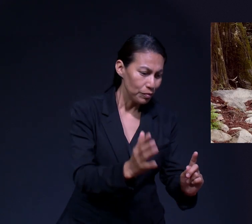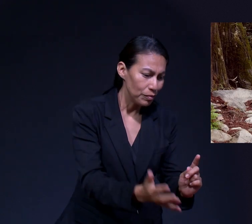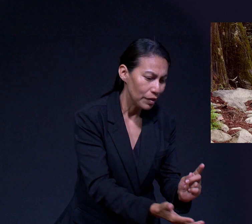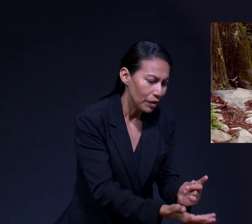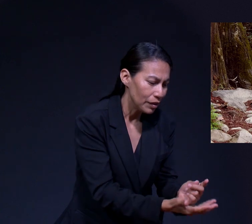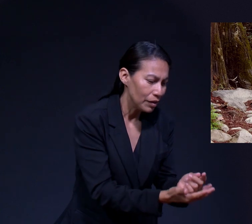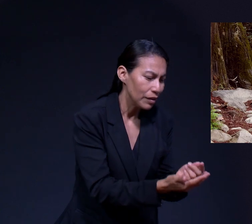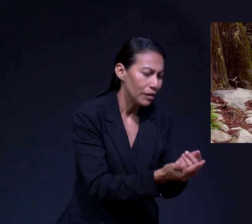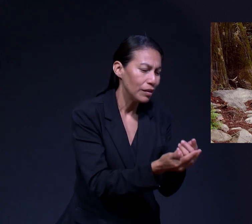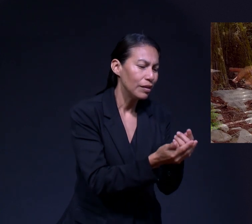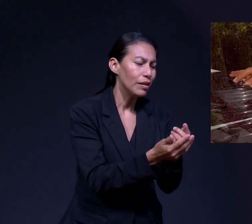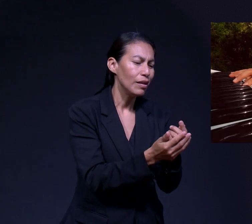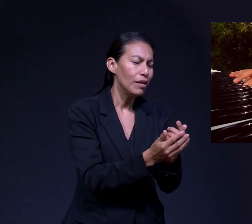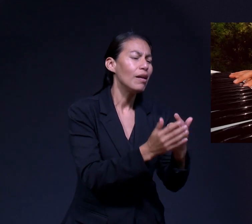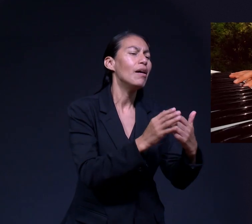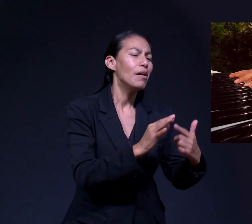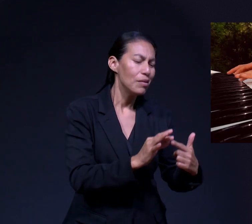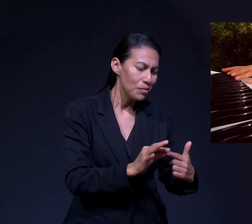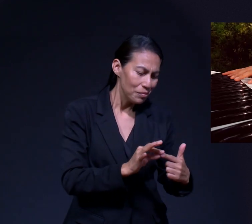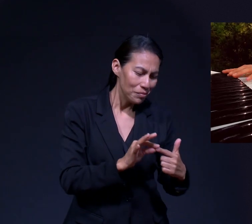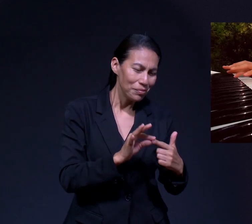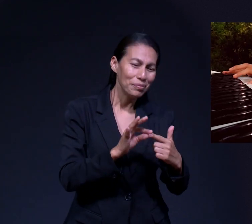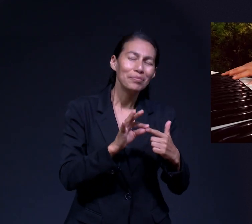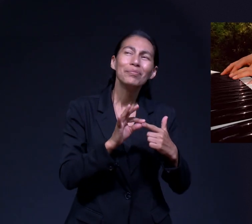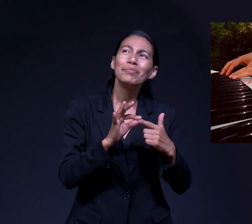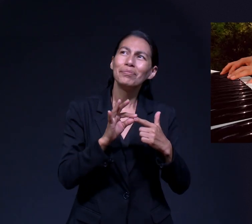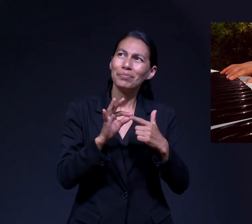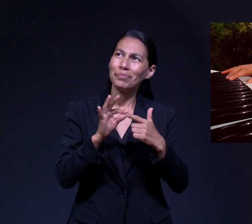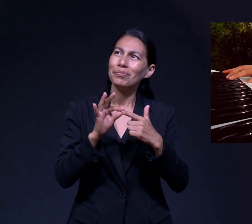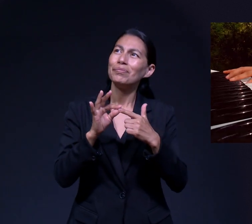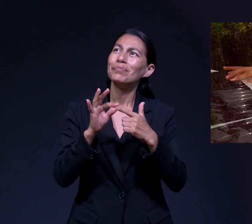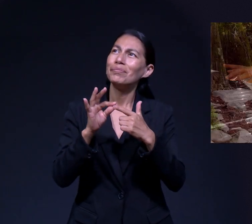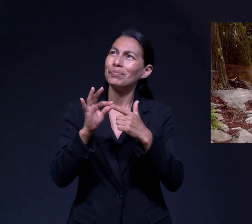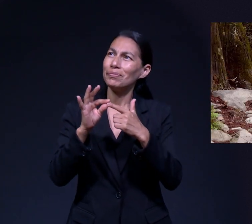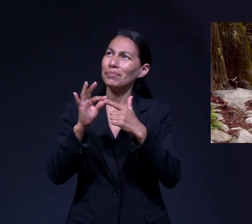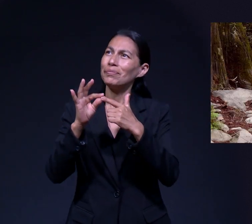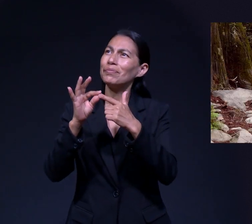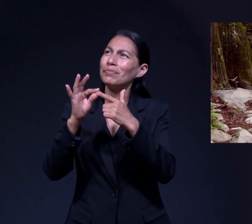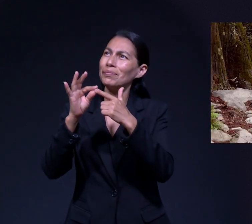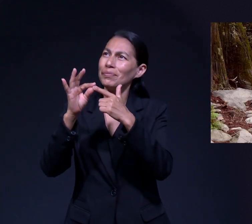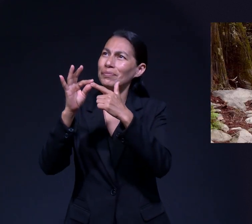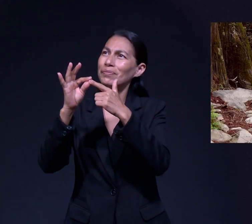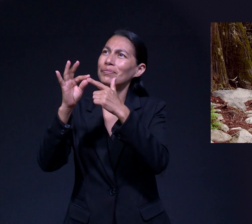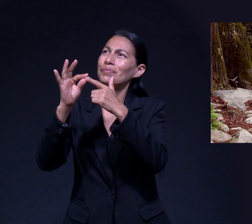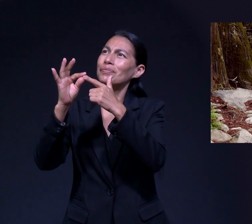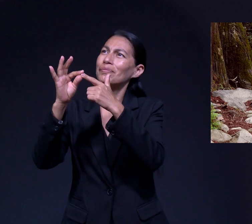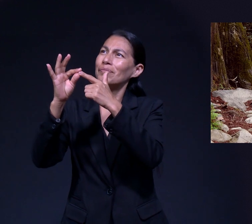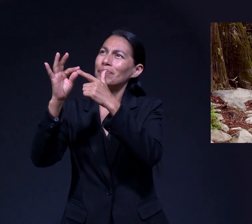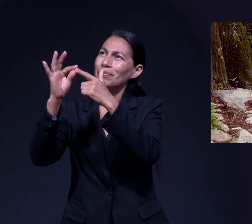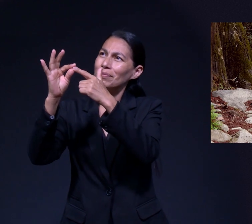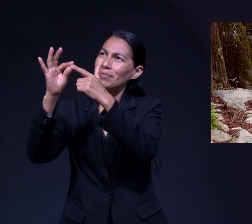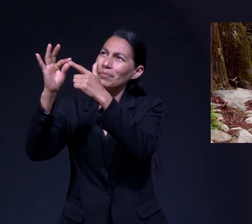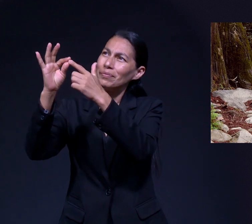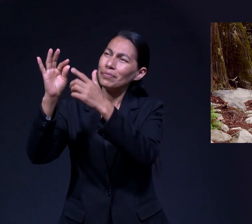allá me guiará, me asirá.